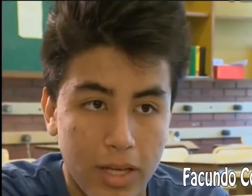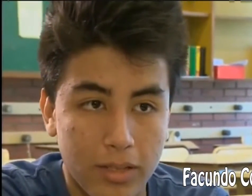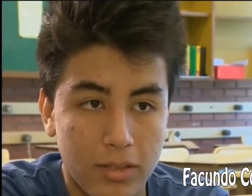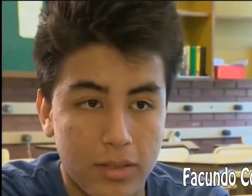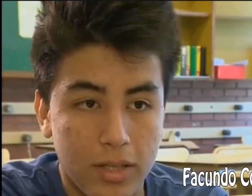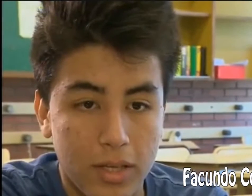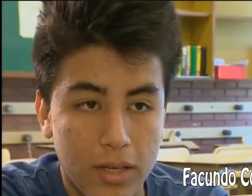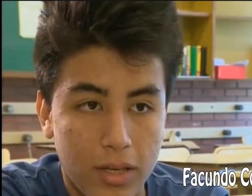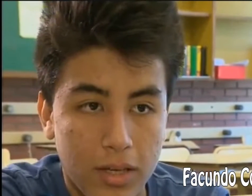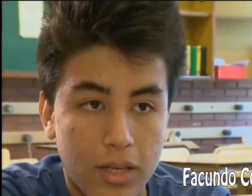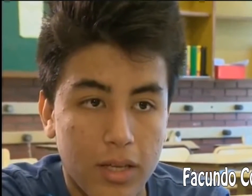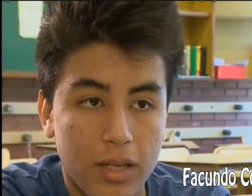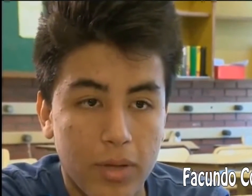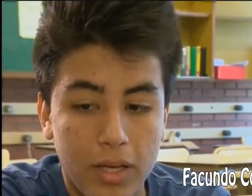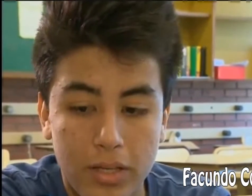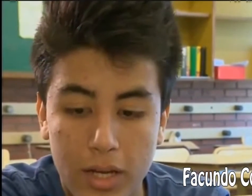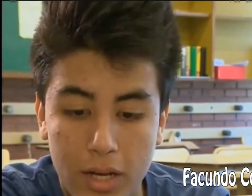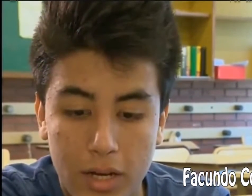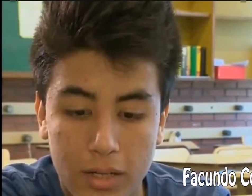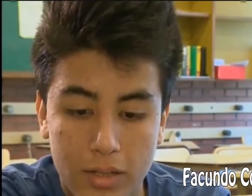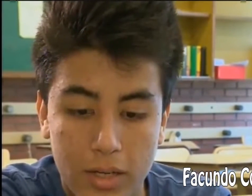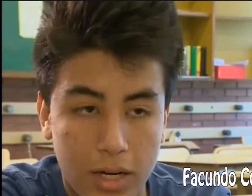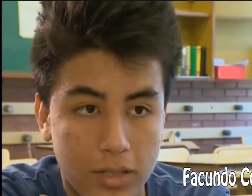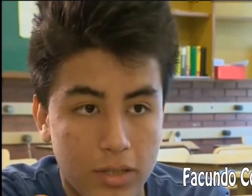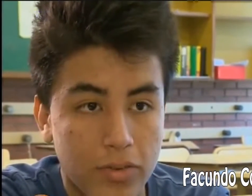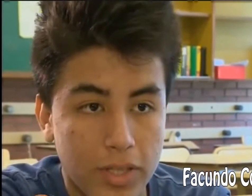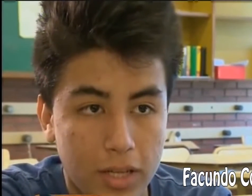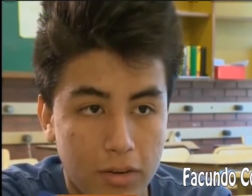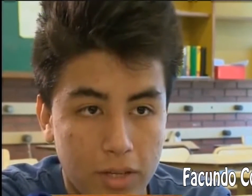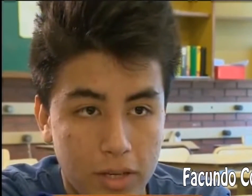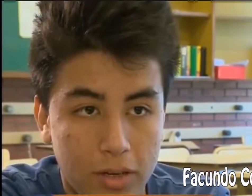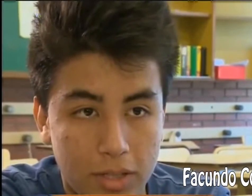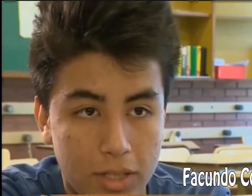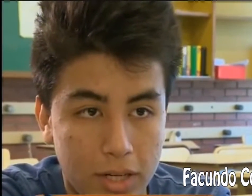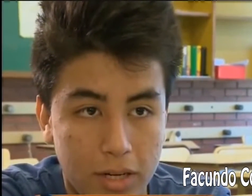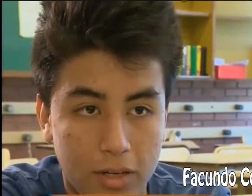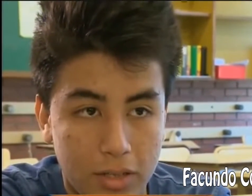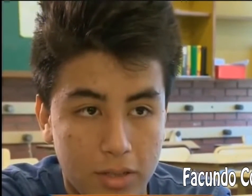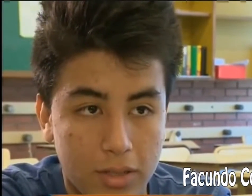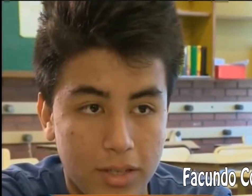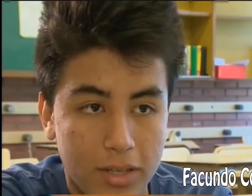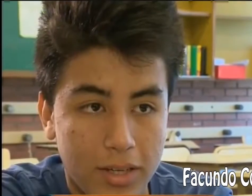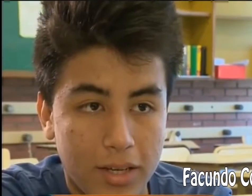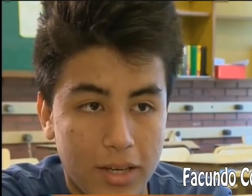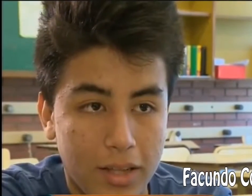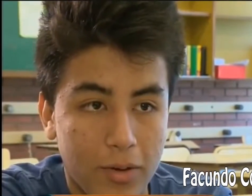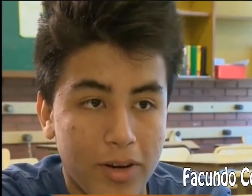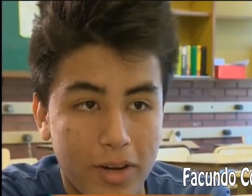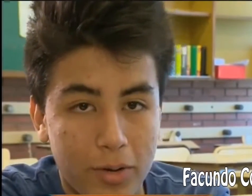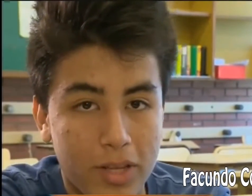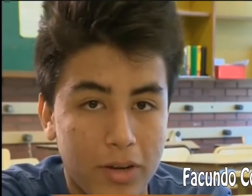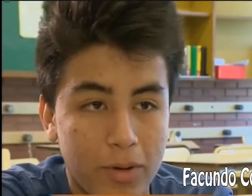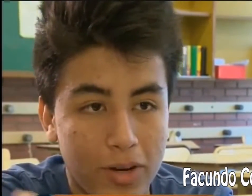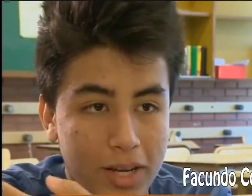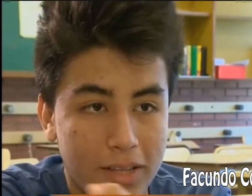2010 y también que sea la canción oficial de los festejos del Bicentenario, que eso está bueno, que nuestro himno lo canten